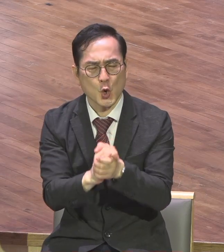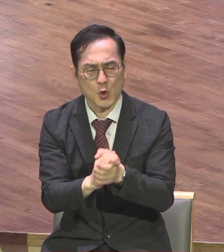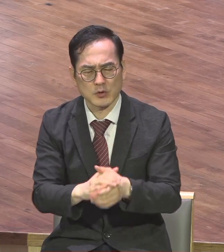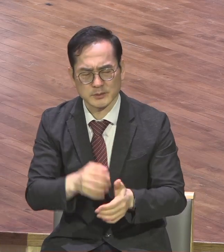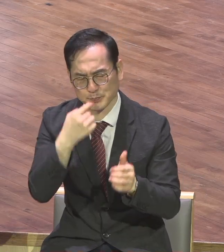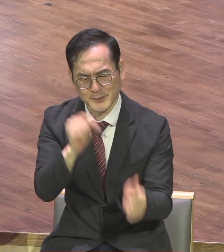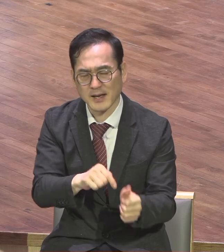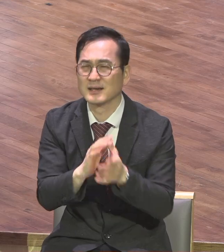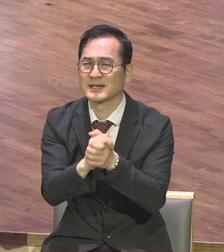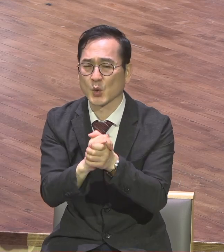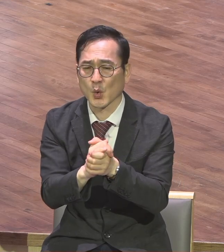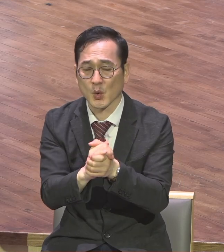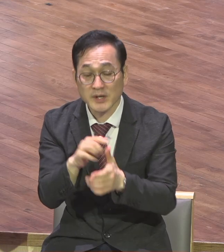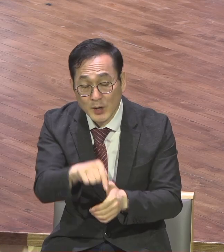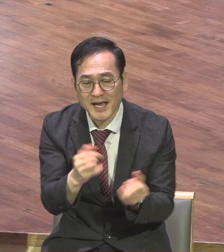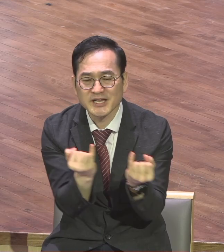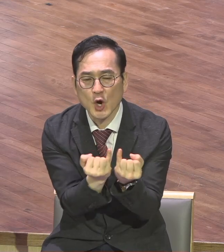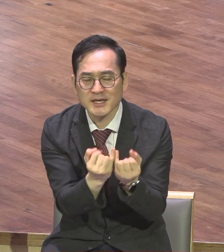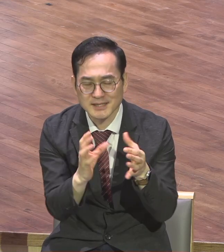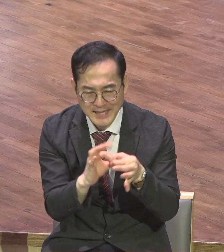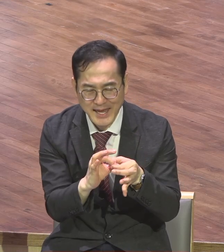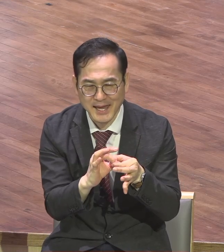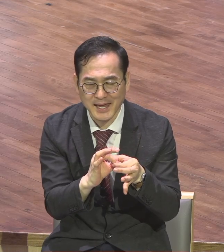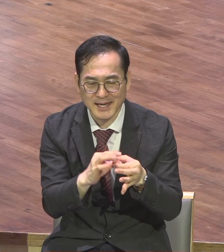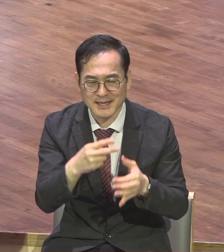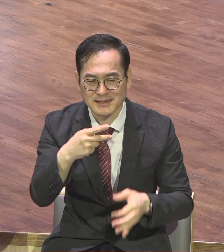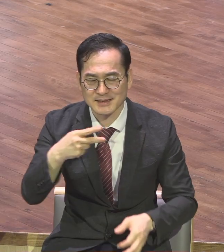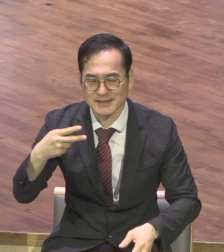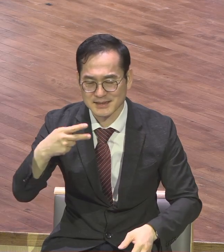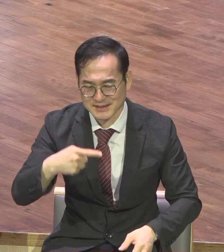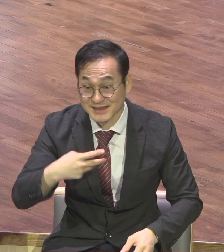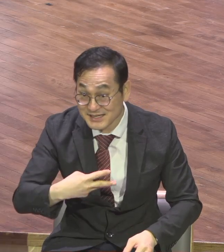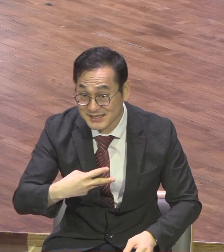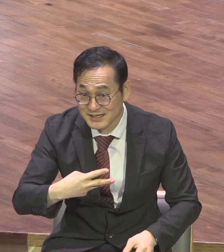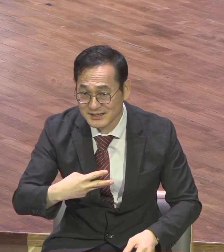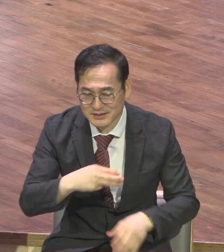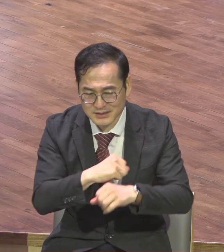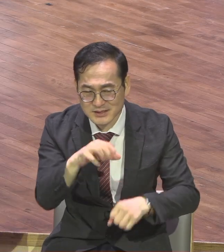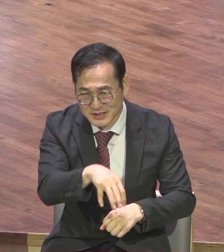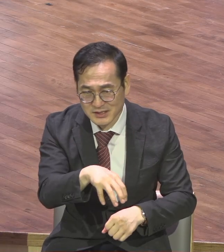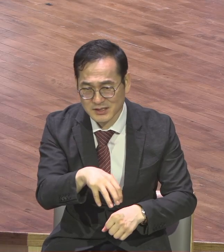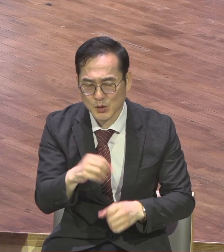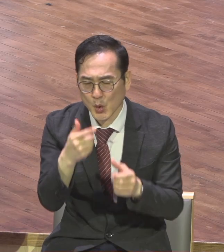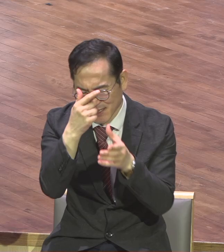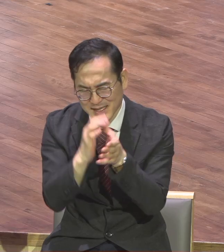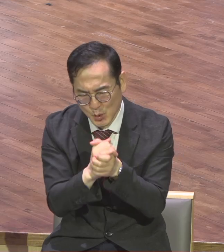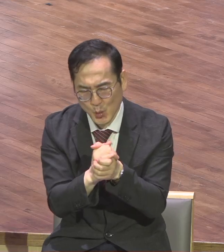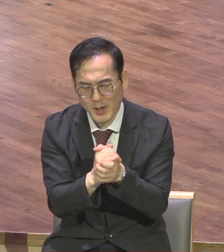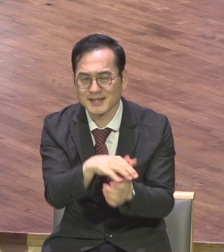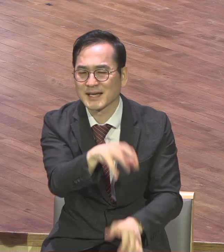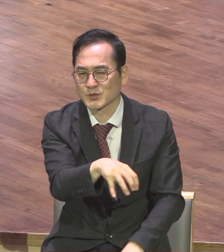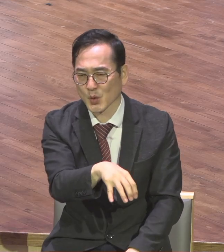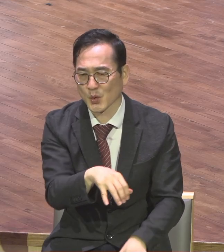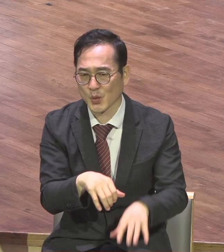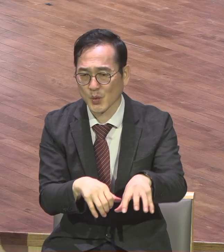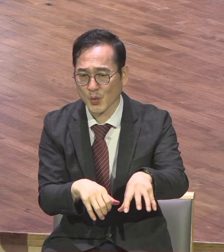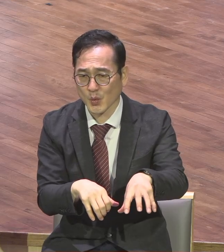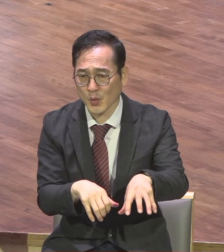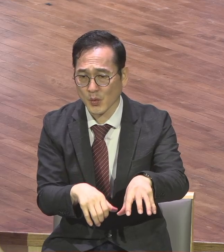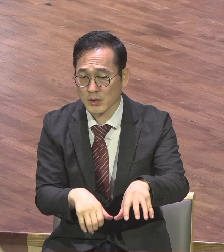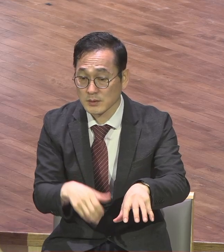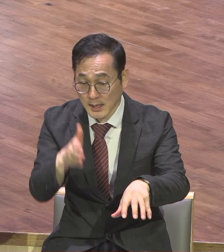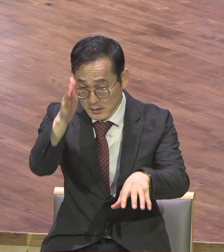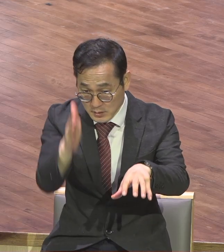간구했습니다. 이 뜰이 여인의 뜰, 기도의 뜰인데 특별히 이방인의 뜰과 여인의 뜰 사이에는 담이 쳐져